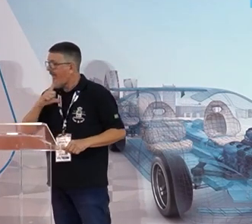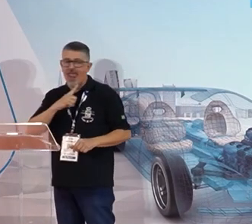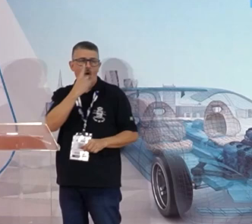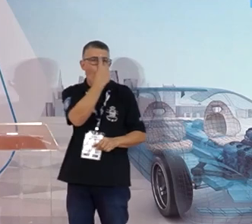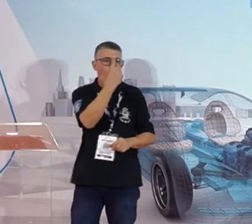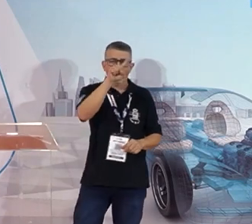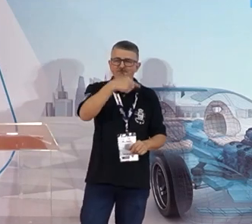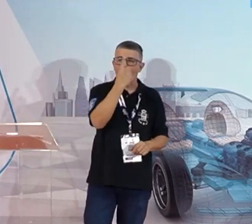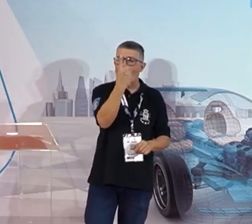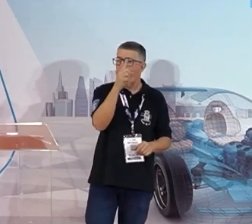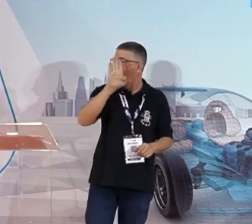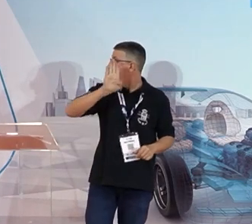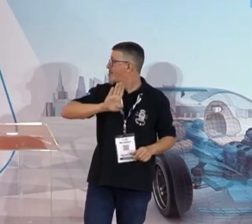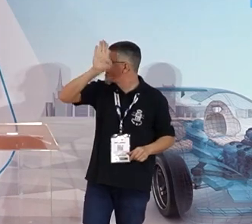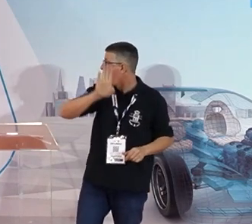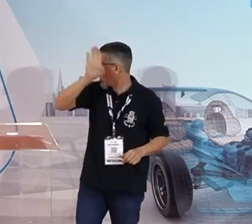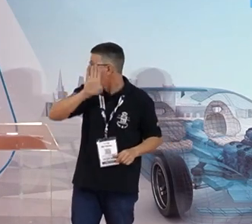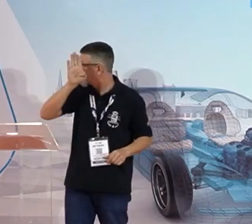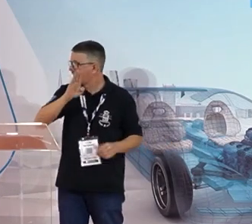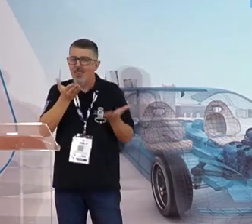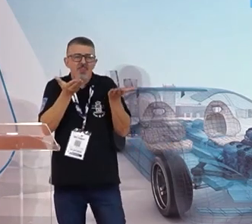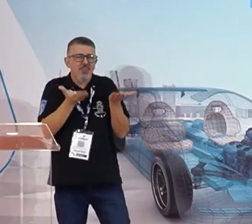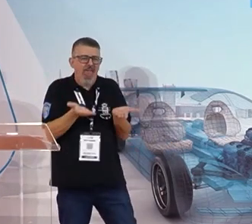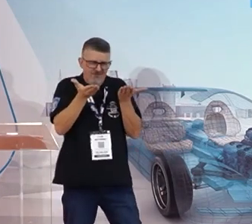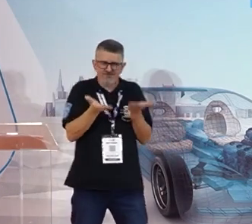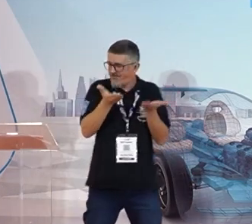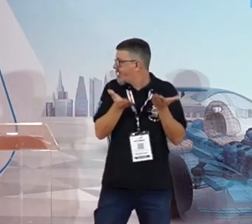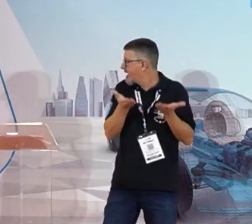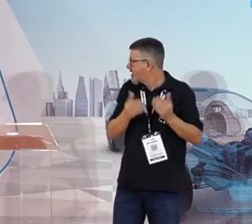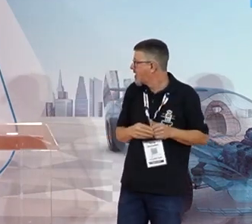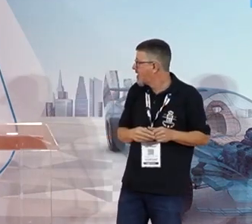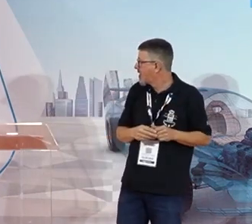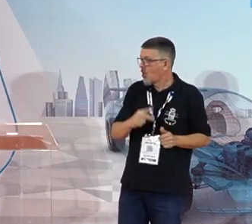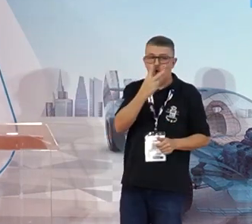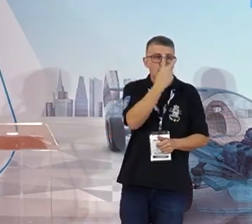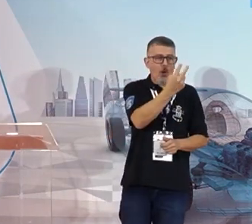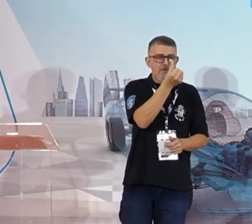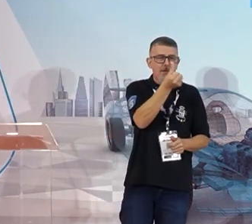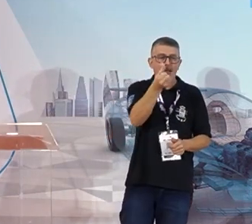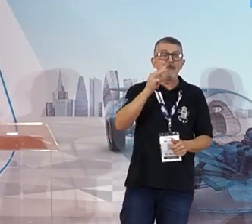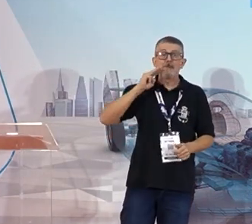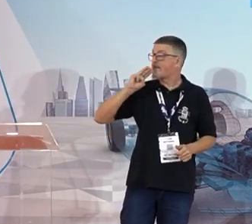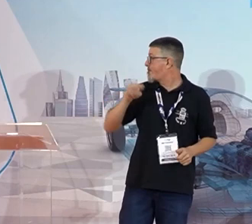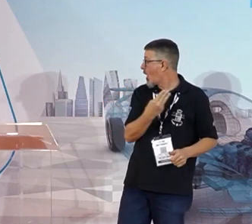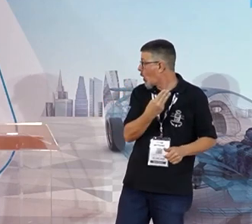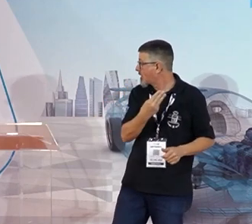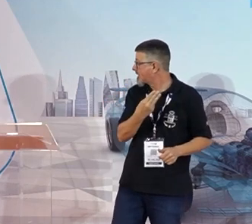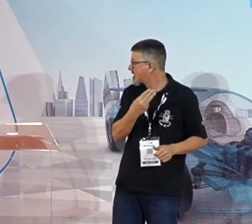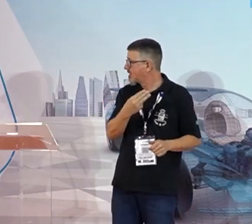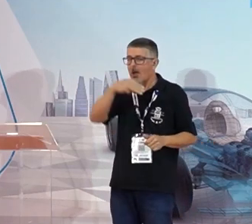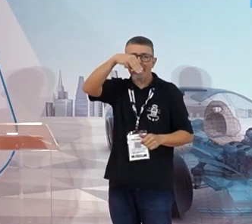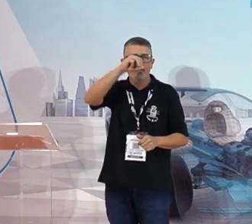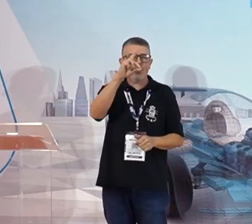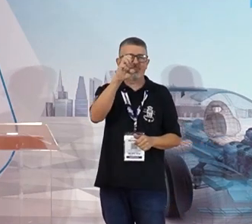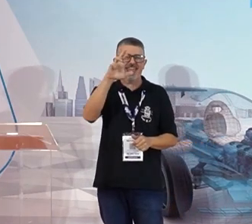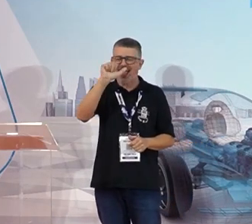Ele quer falar sobre esses slides. 1,1 bilhões de leve, 266 milhões